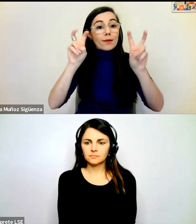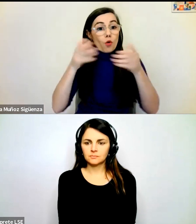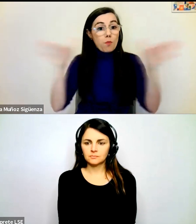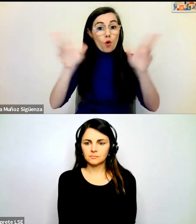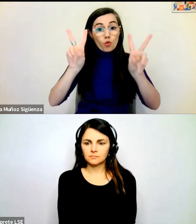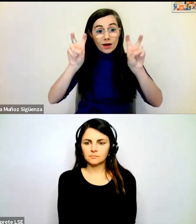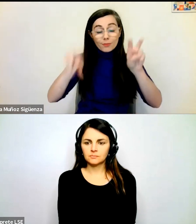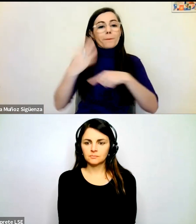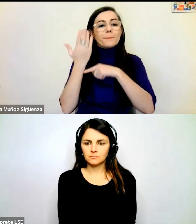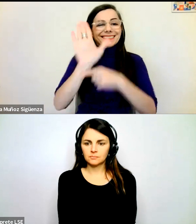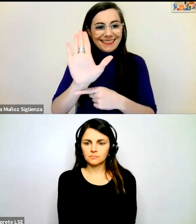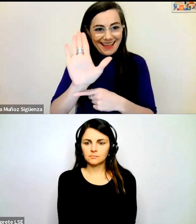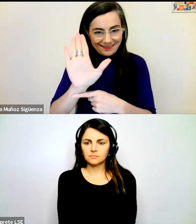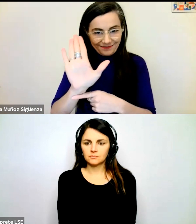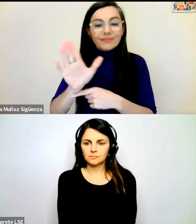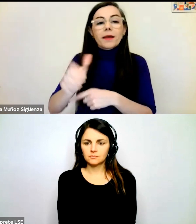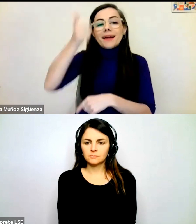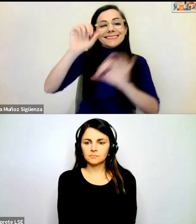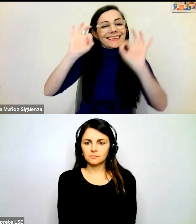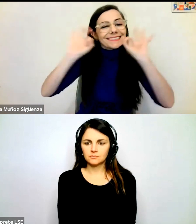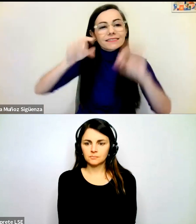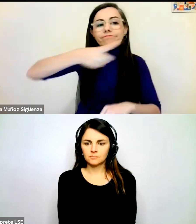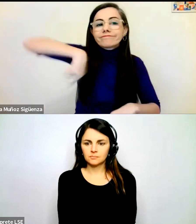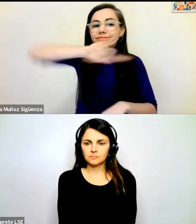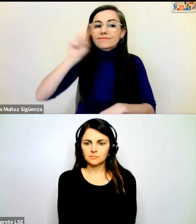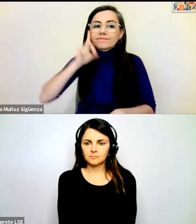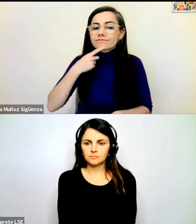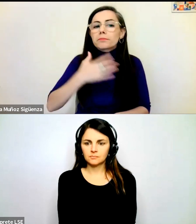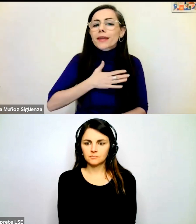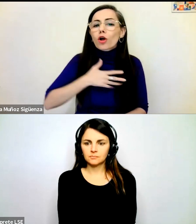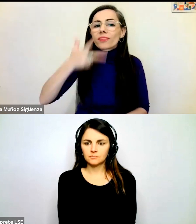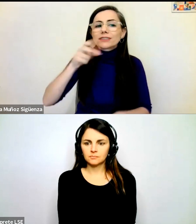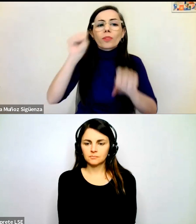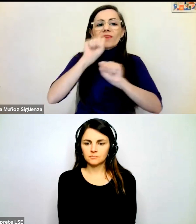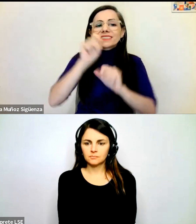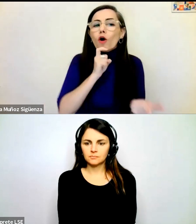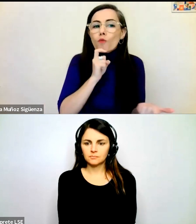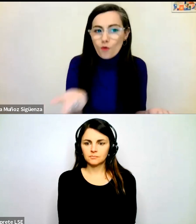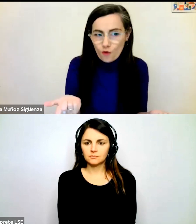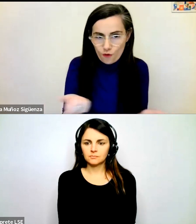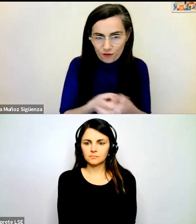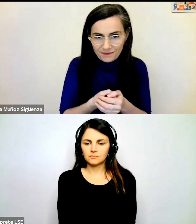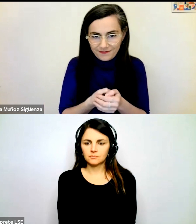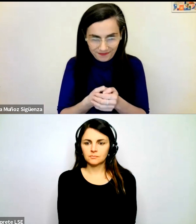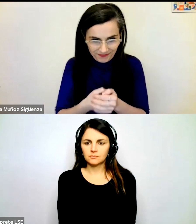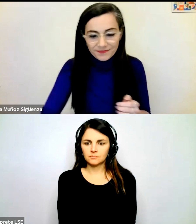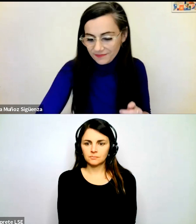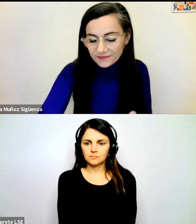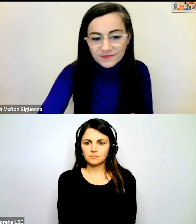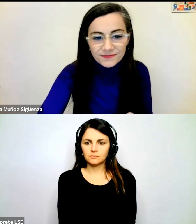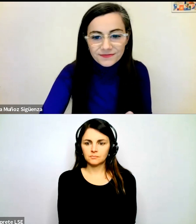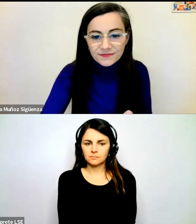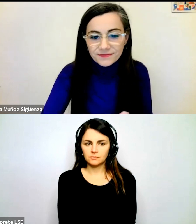objetivo es que, como sabéis, el año pasado hemos comenzado con un nuevo proyecto que queríamos presentaros hoy, que es cómo defender